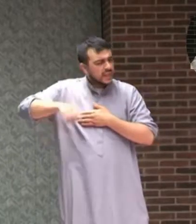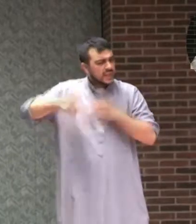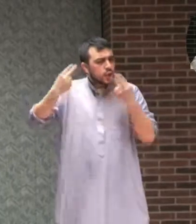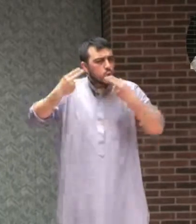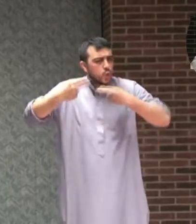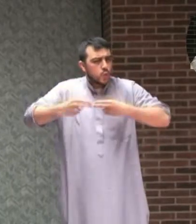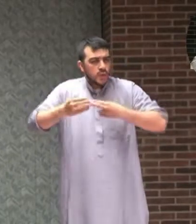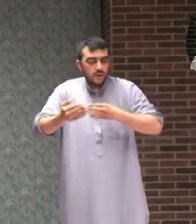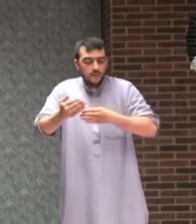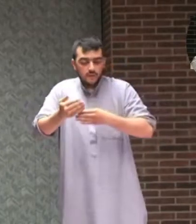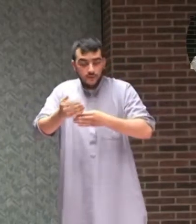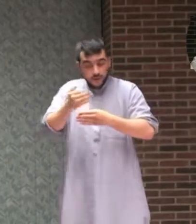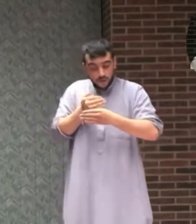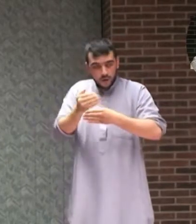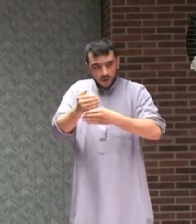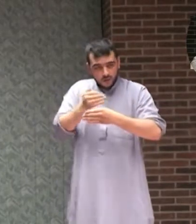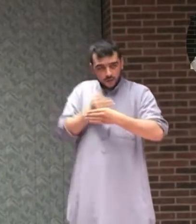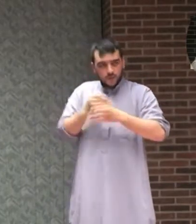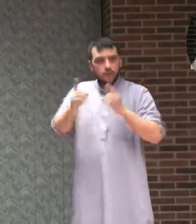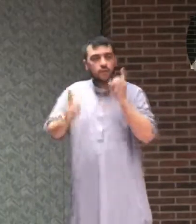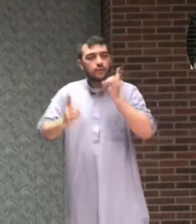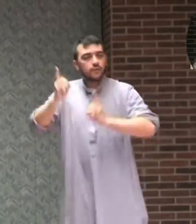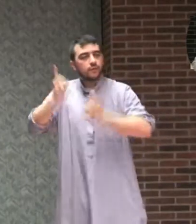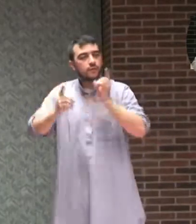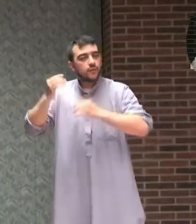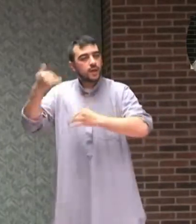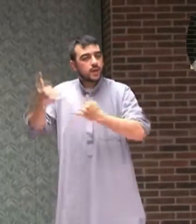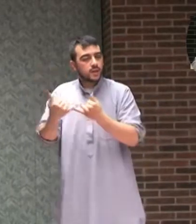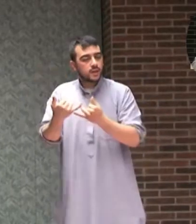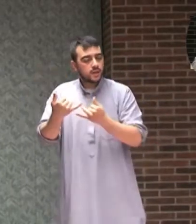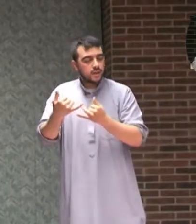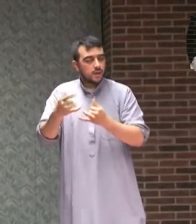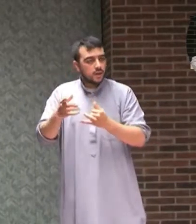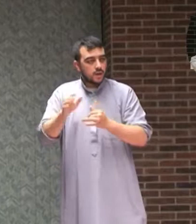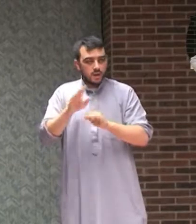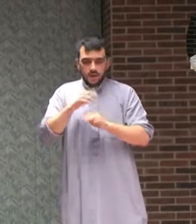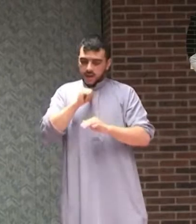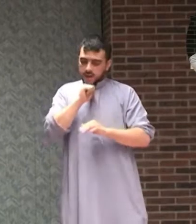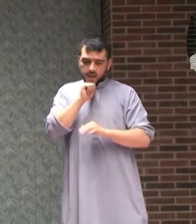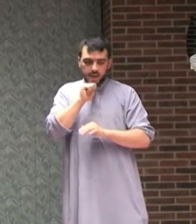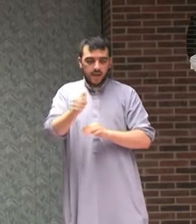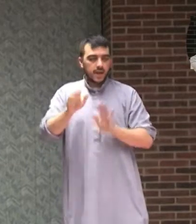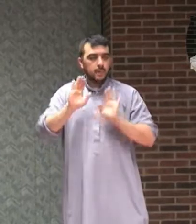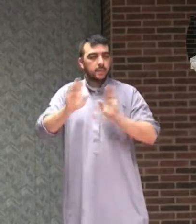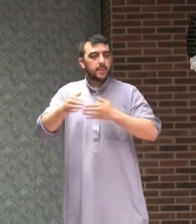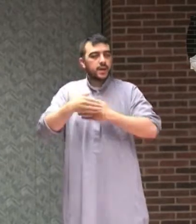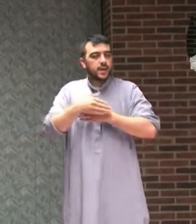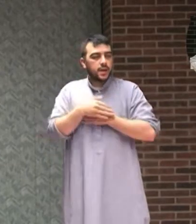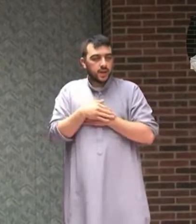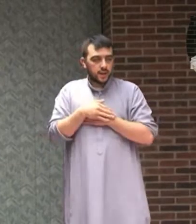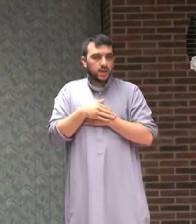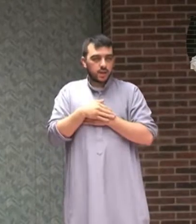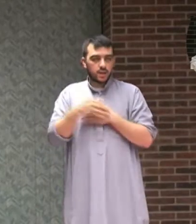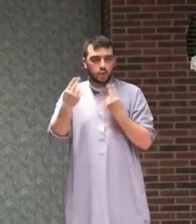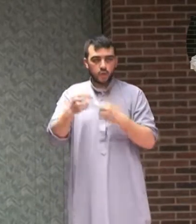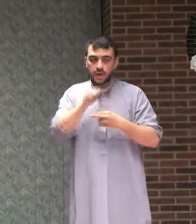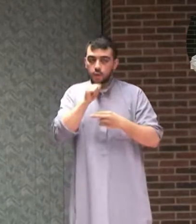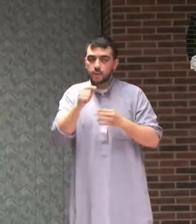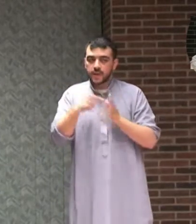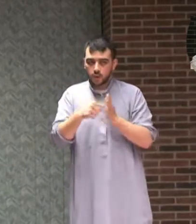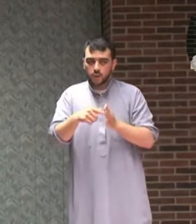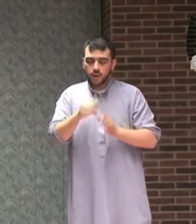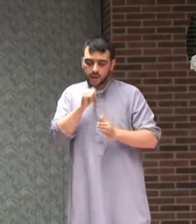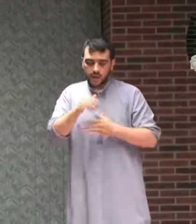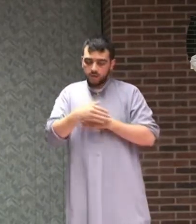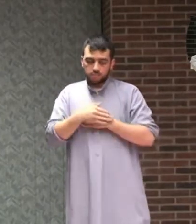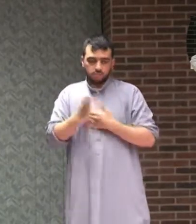nuit-là, la première nuit du Eid, donc le dernier jour de Ramadan, de commencer et de pouvoir évoquer Allah subhanahu